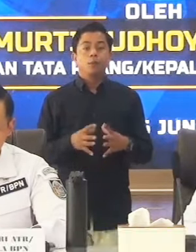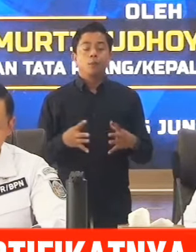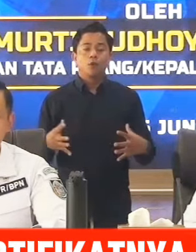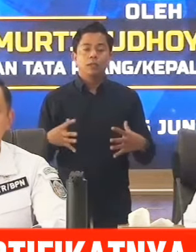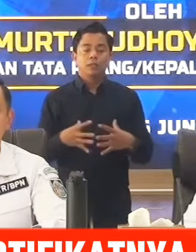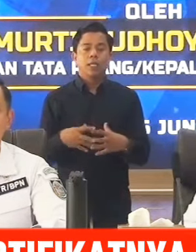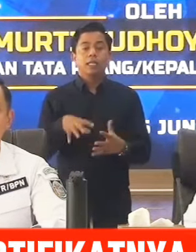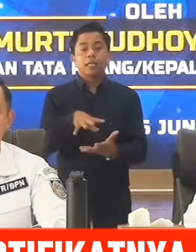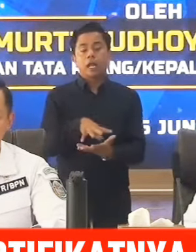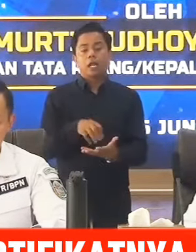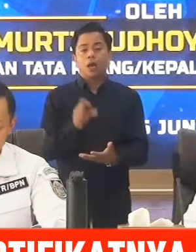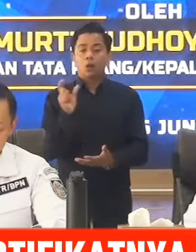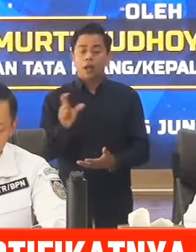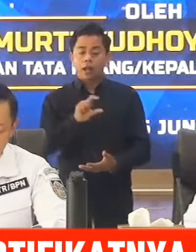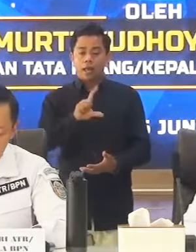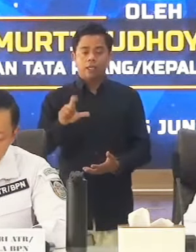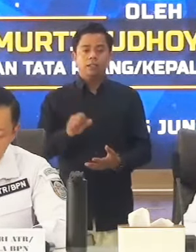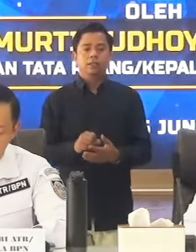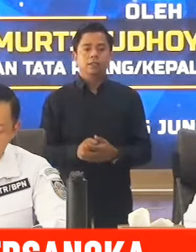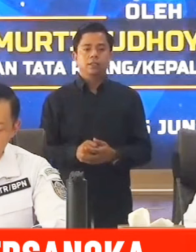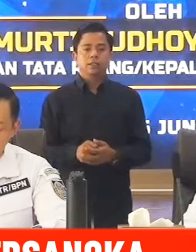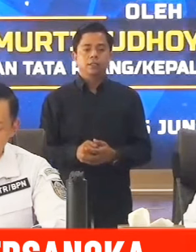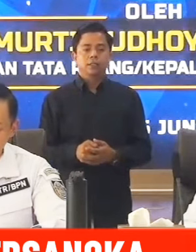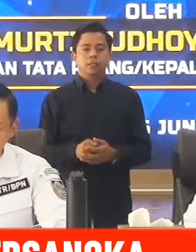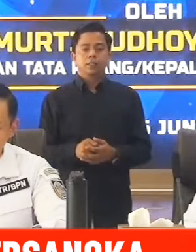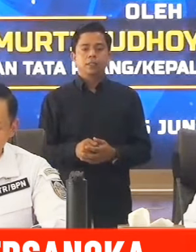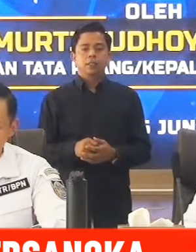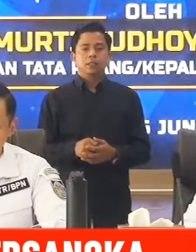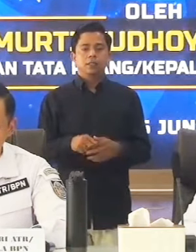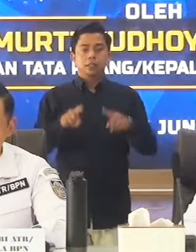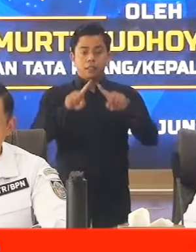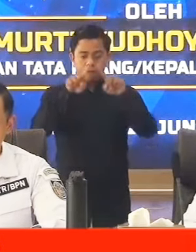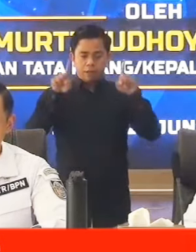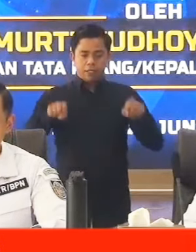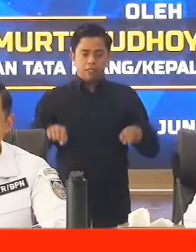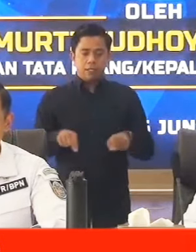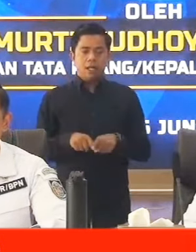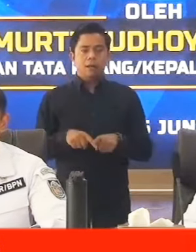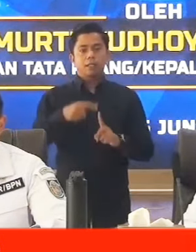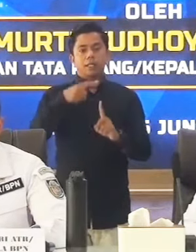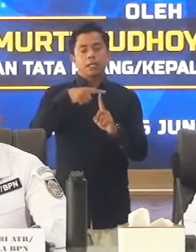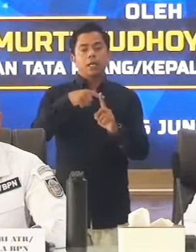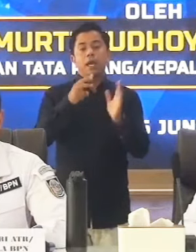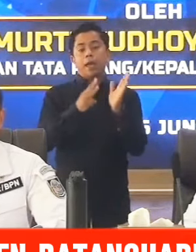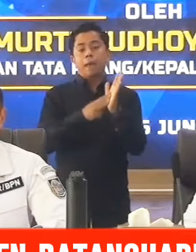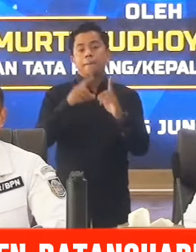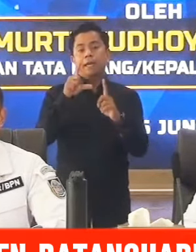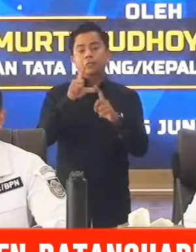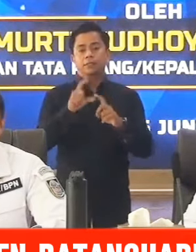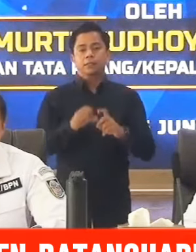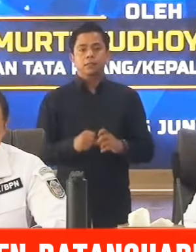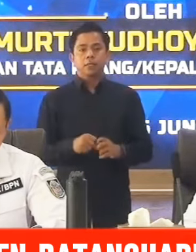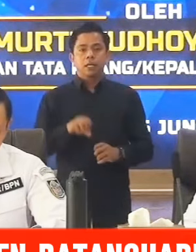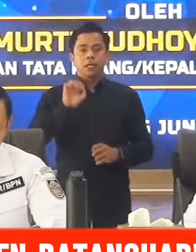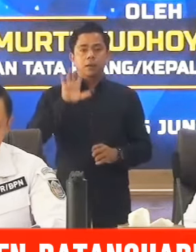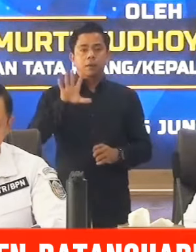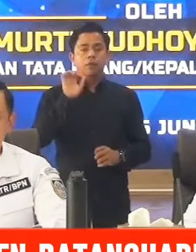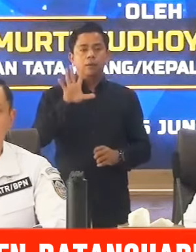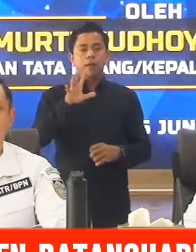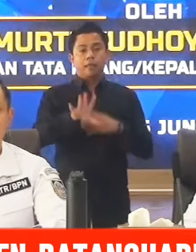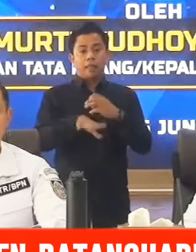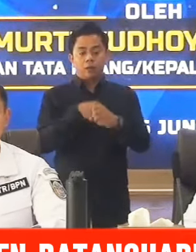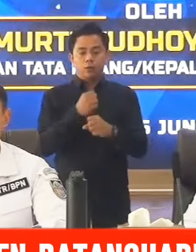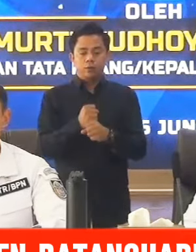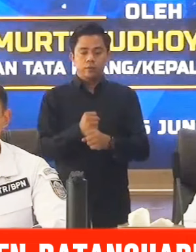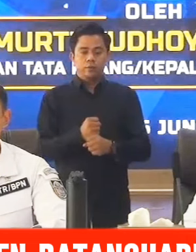lain dan memasukkan sertifikatnya dilakukan oleh tersangka inisial MS, 55 tahun,